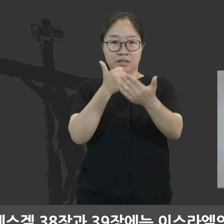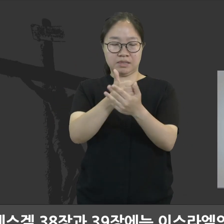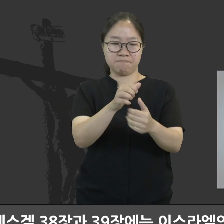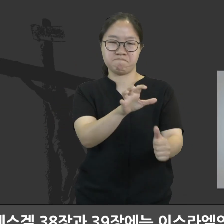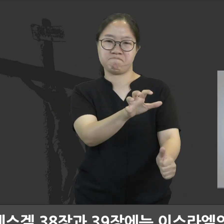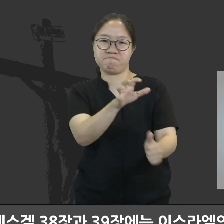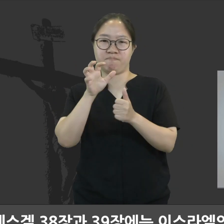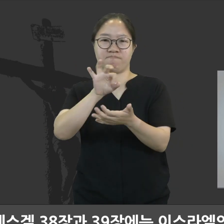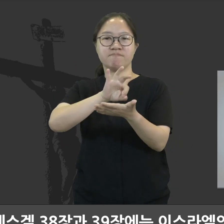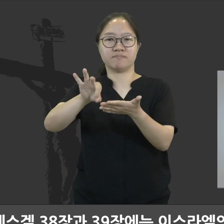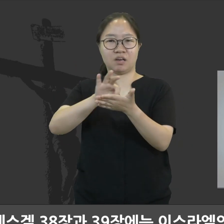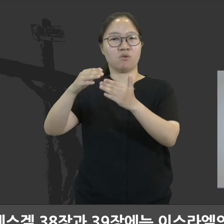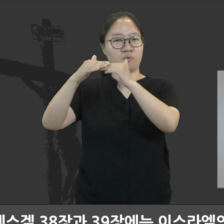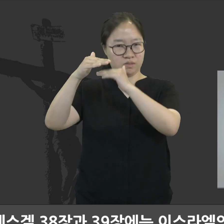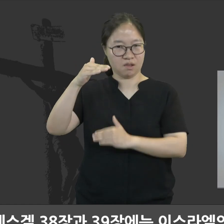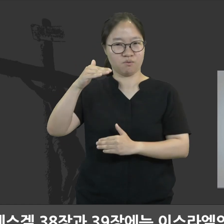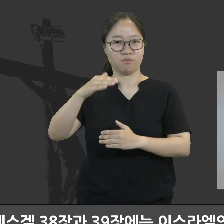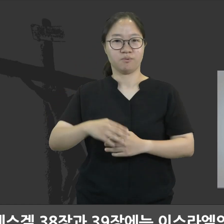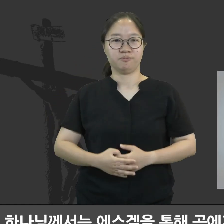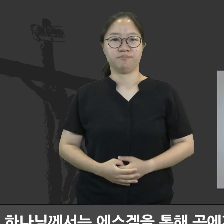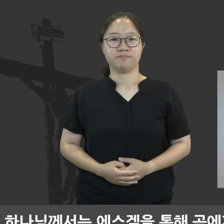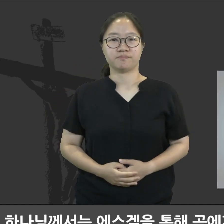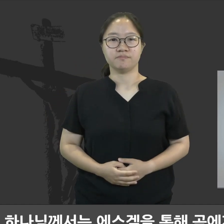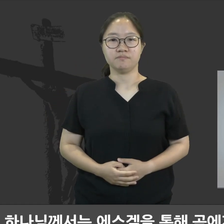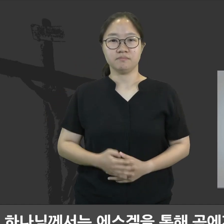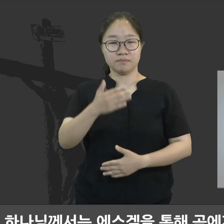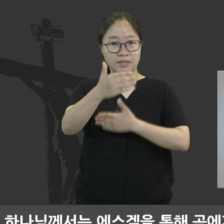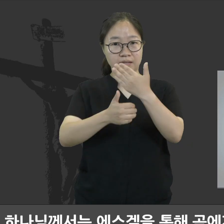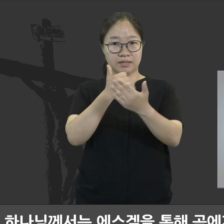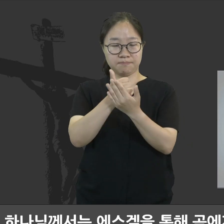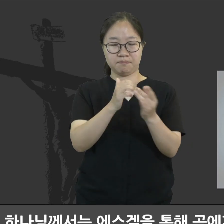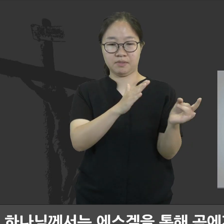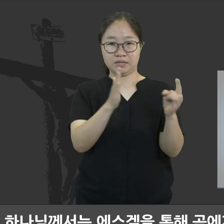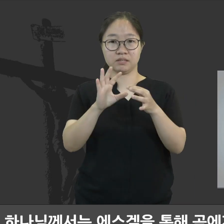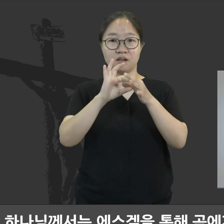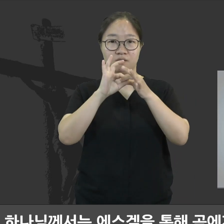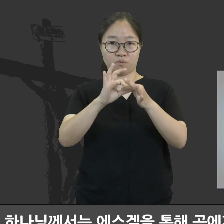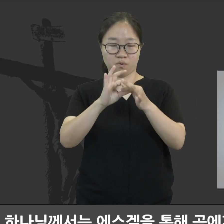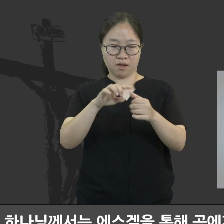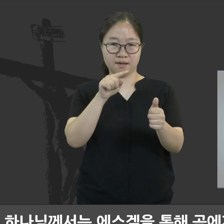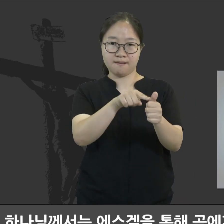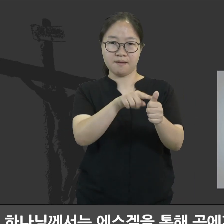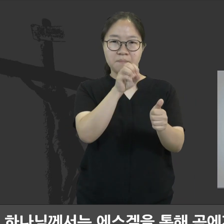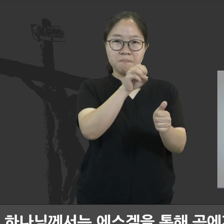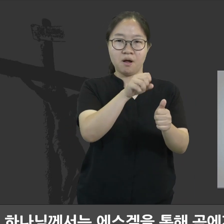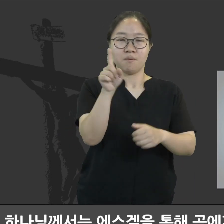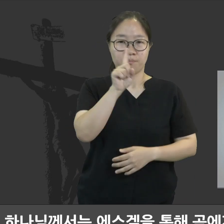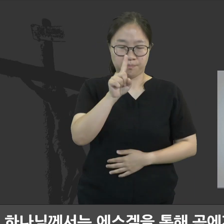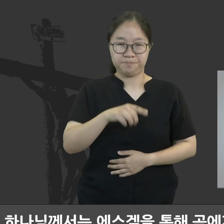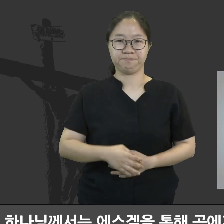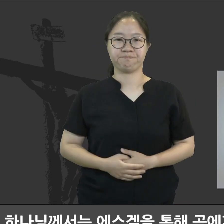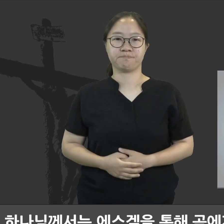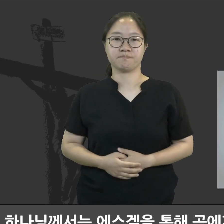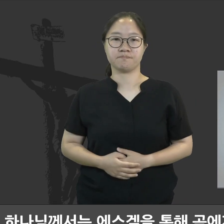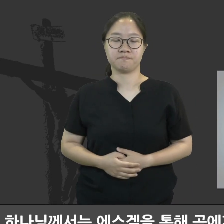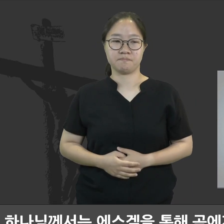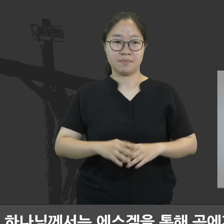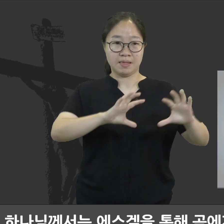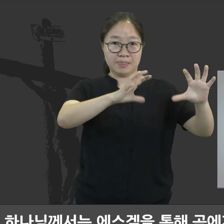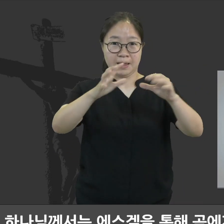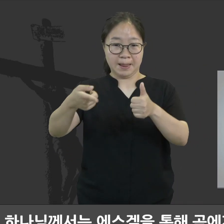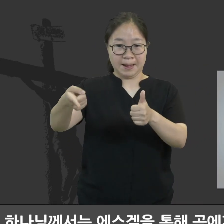그의 도구로 사용하시는 내용이 나옵니다. 하나님께서는 에스겔을 통해 곡에게 말씀하시기를 그가